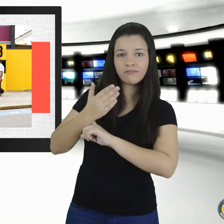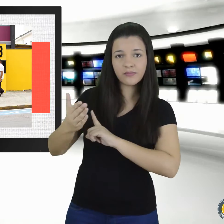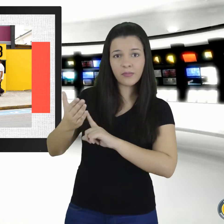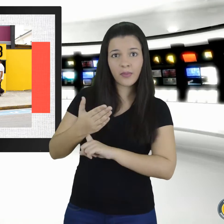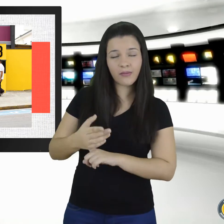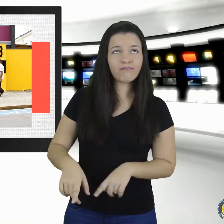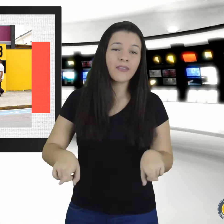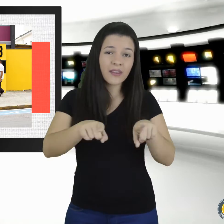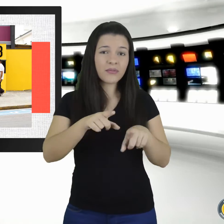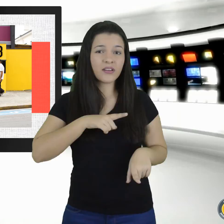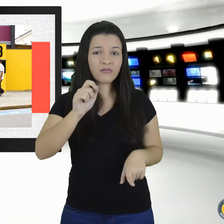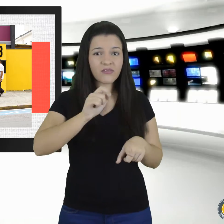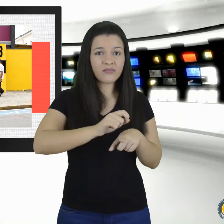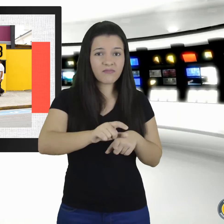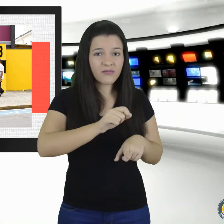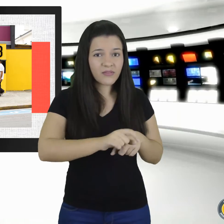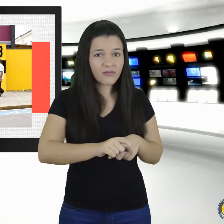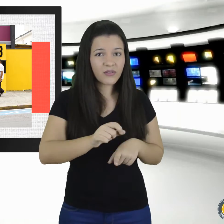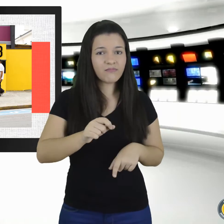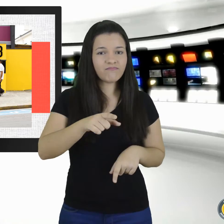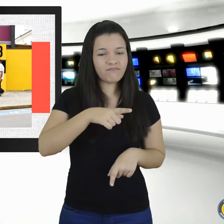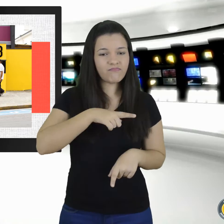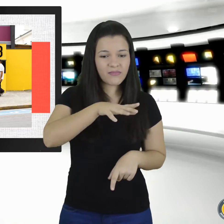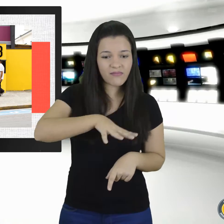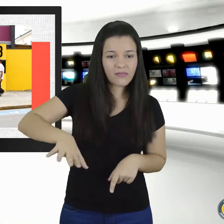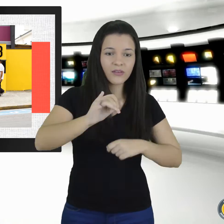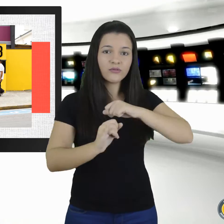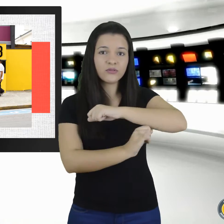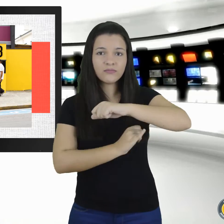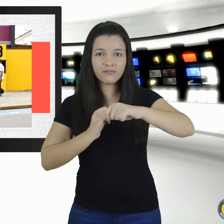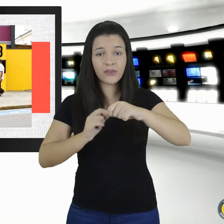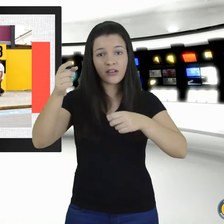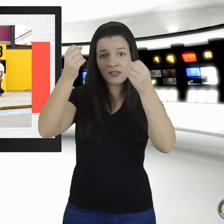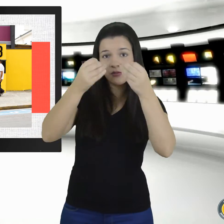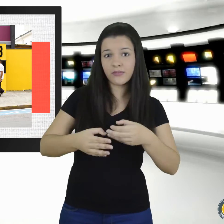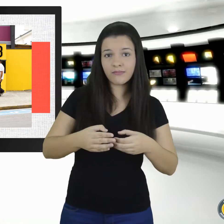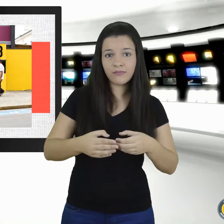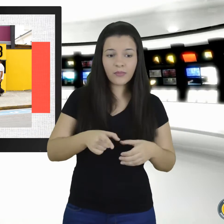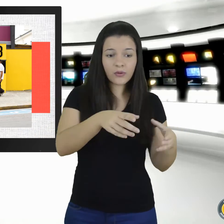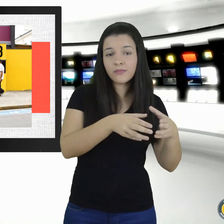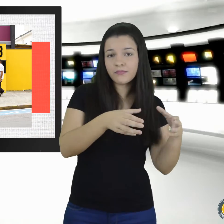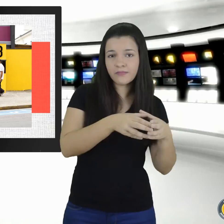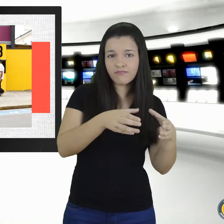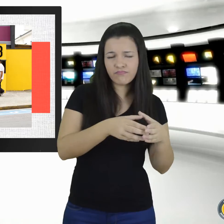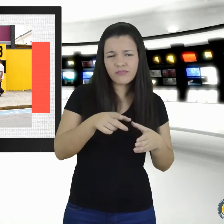No que se refere ao financiamento das atividades da entidade, ela conta que a Fundação